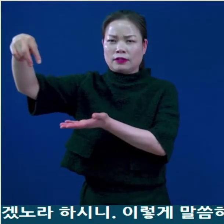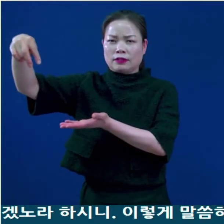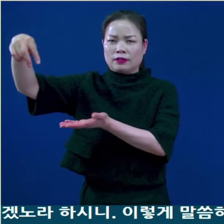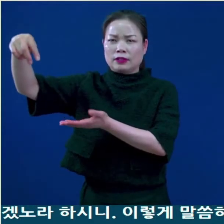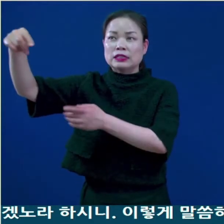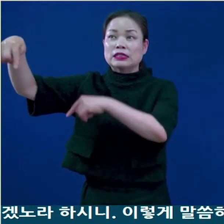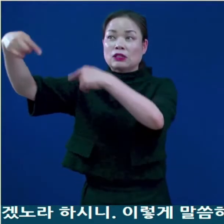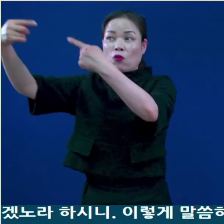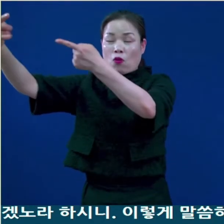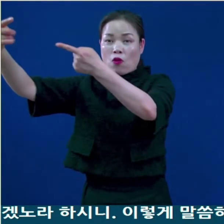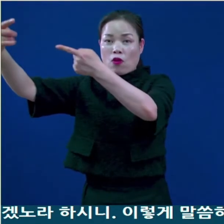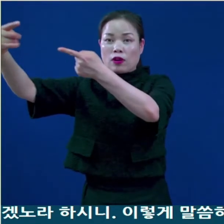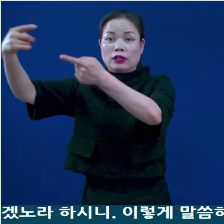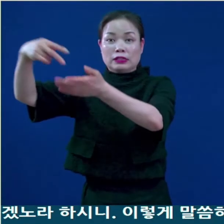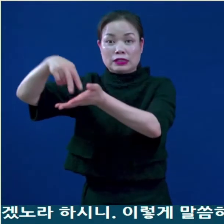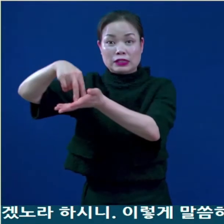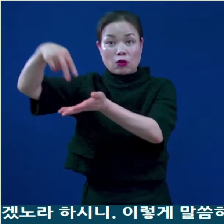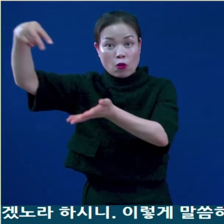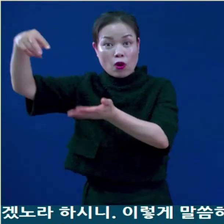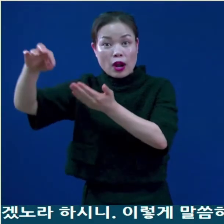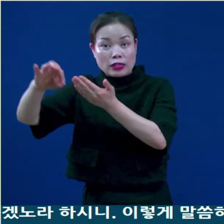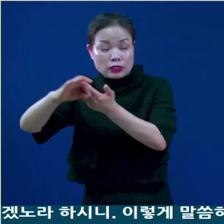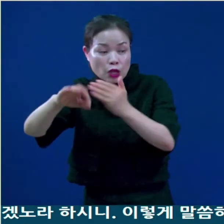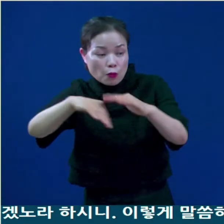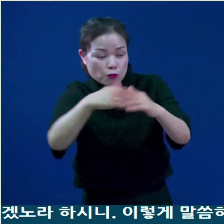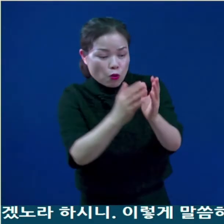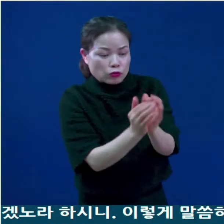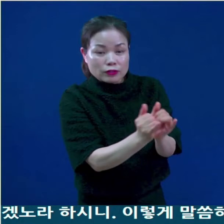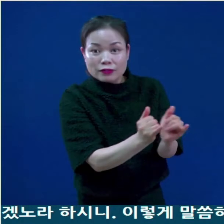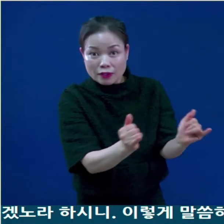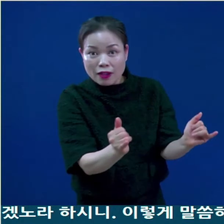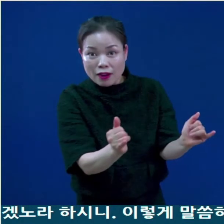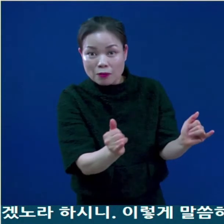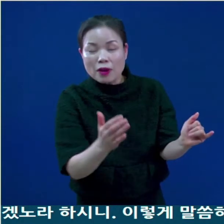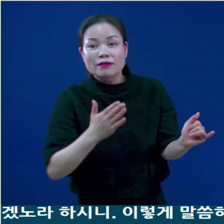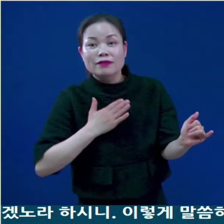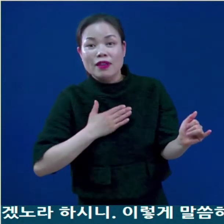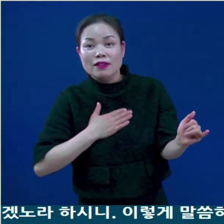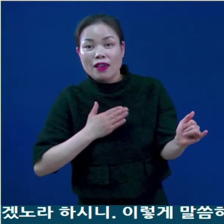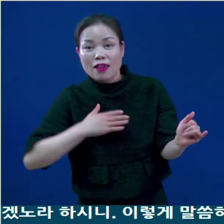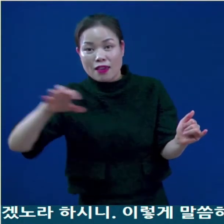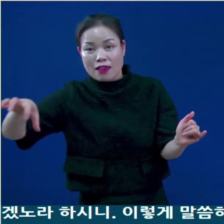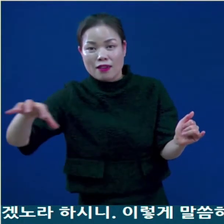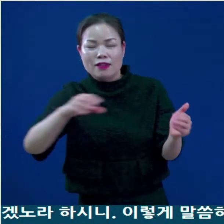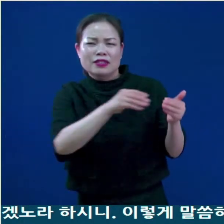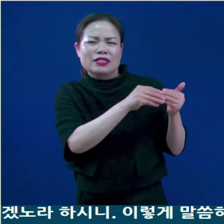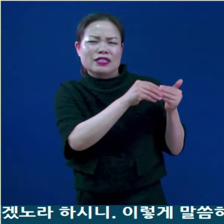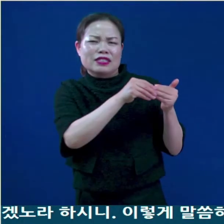돌아가시는 거예요. 들리면 모든 사람을 내게로